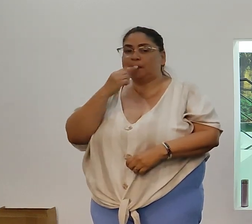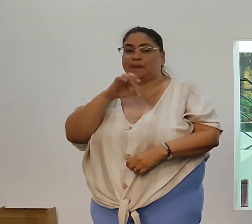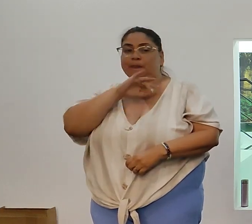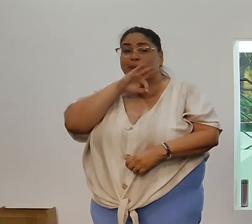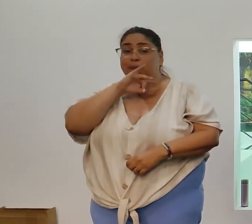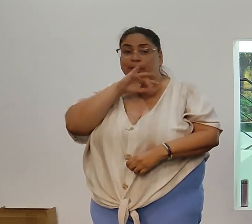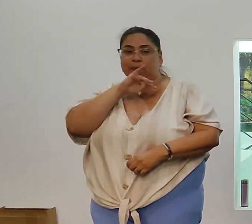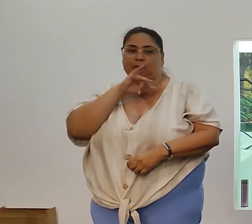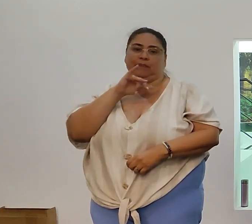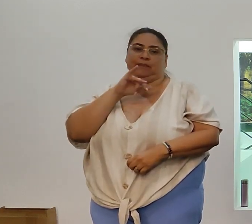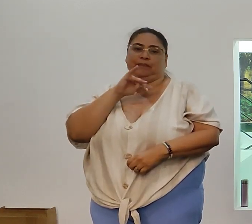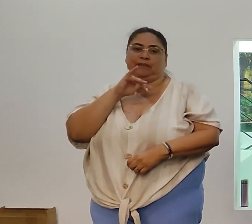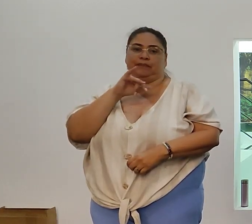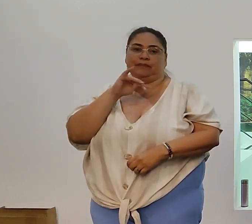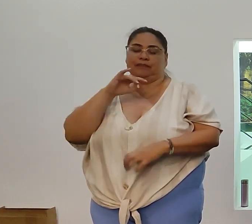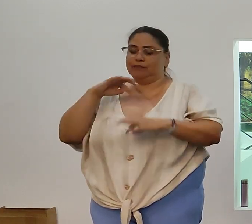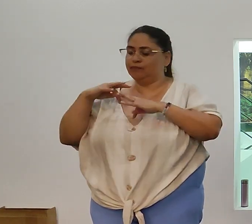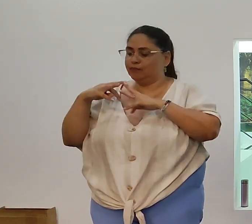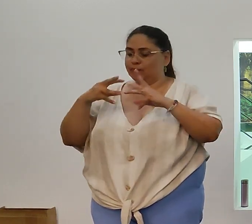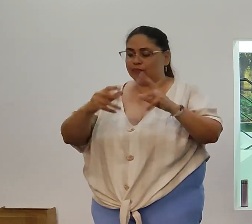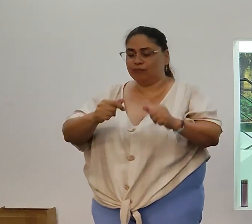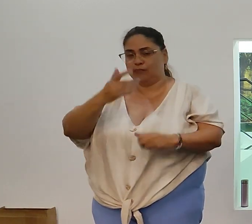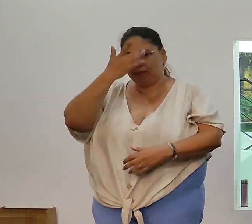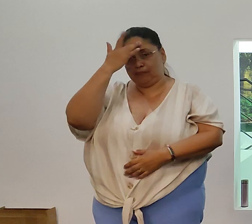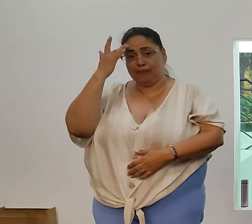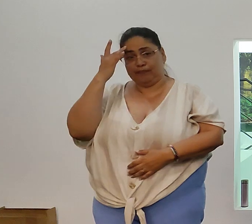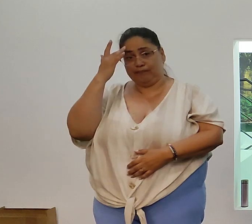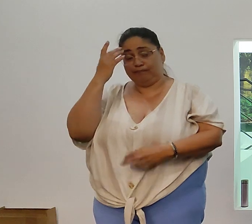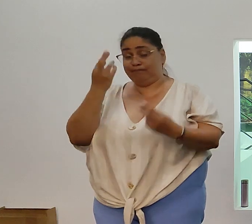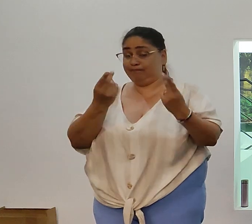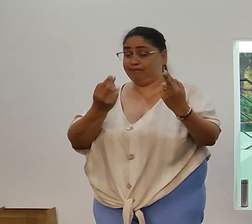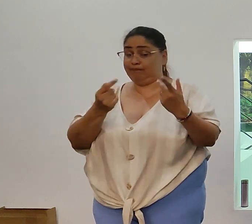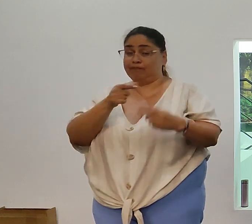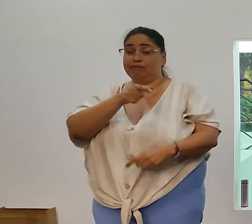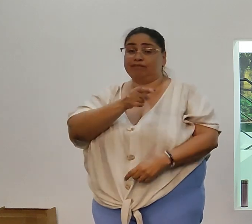todos. Porque é exatamente isso que esse rico fez.